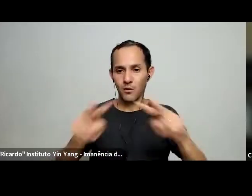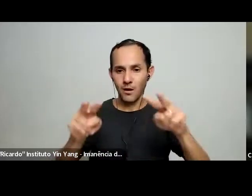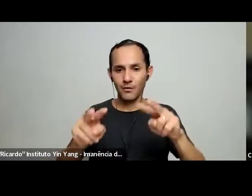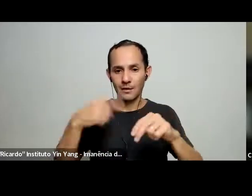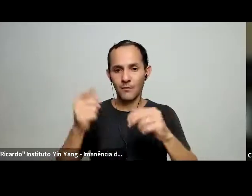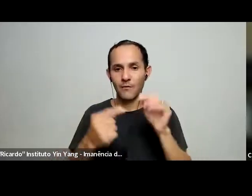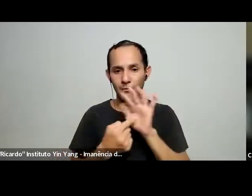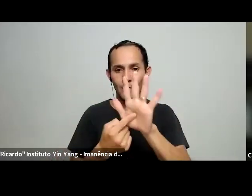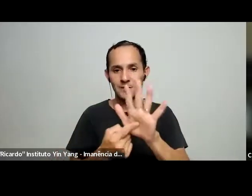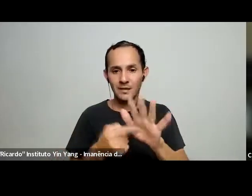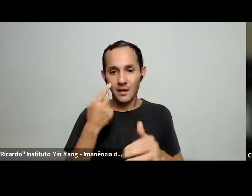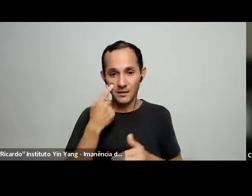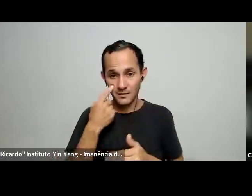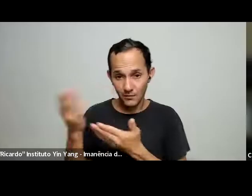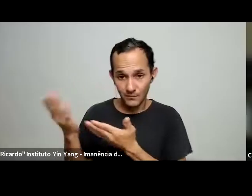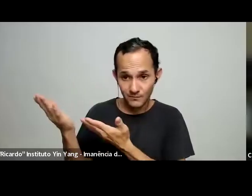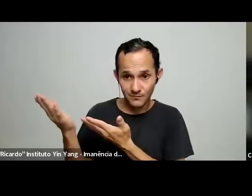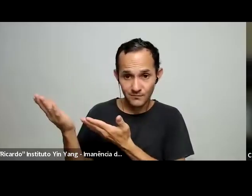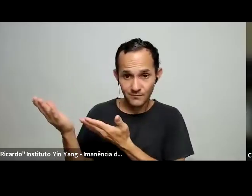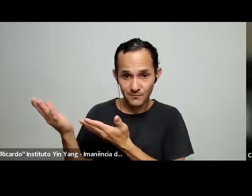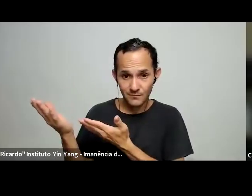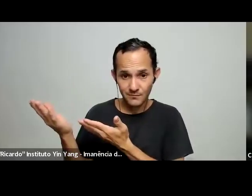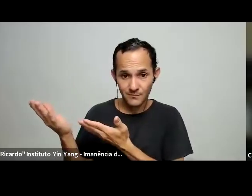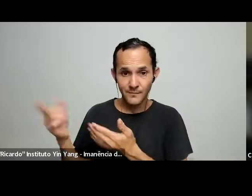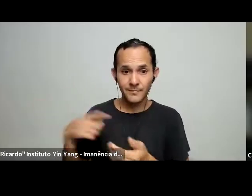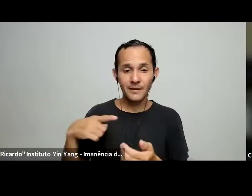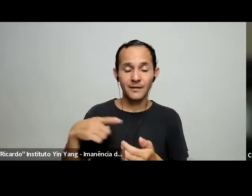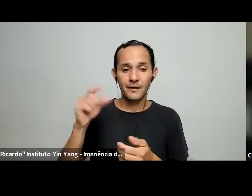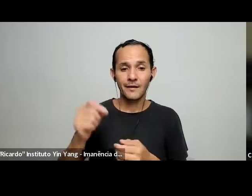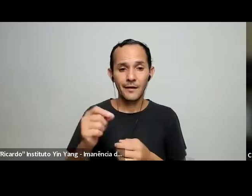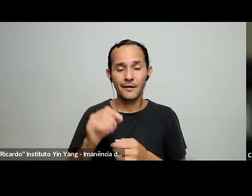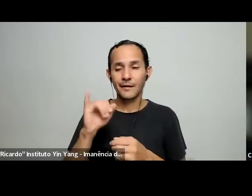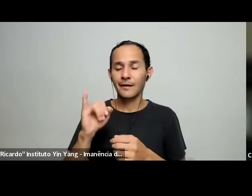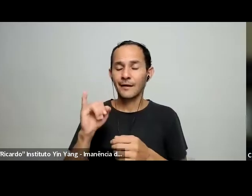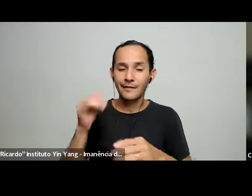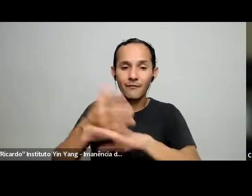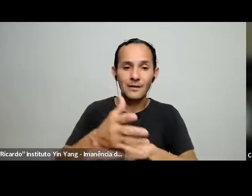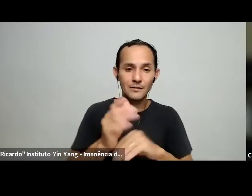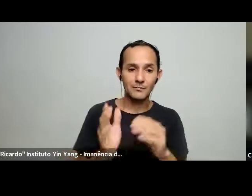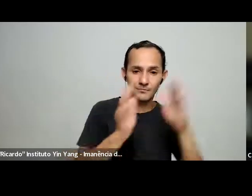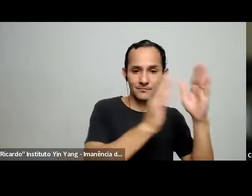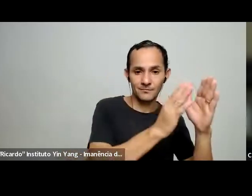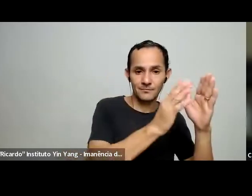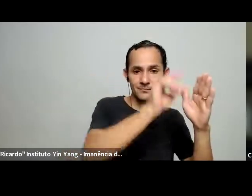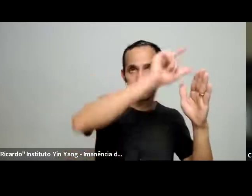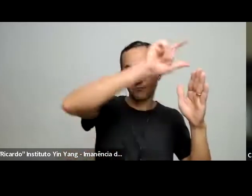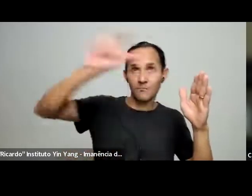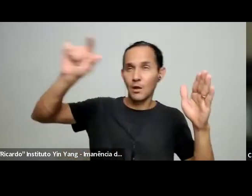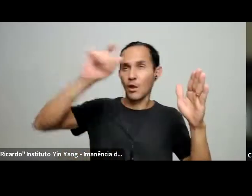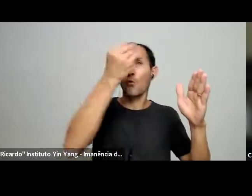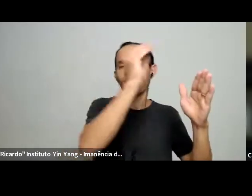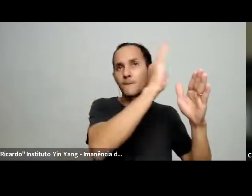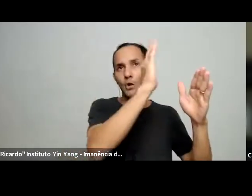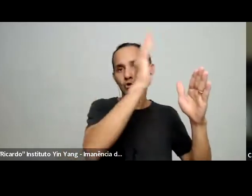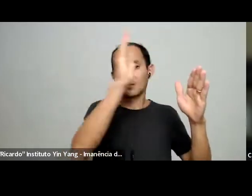final que é esse mapinha aqui de evidências, né? Então, você tem aqui as intervenções de um lado, em cima você tem os desfechos, né?